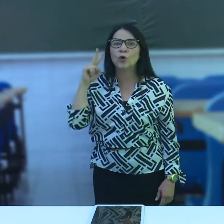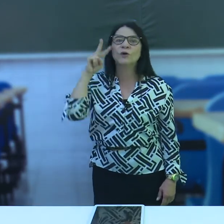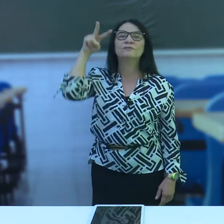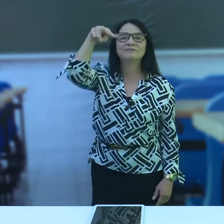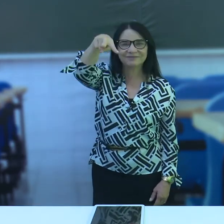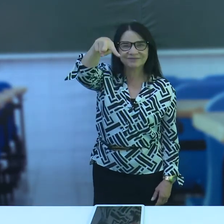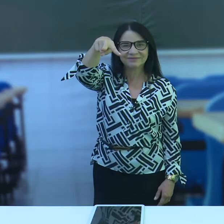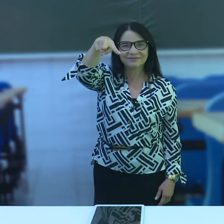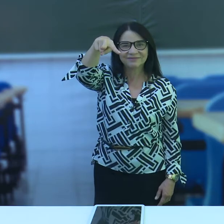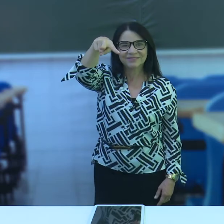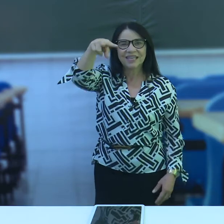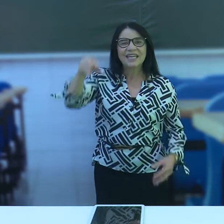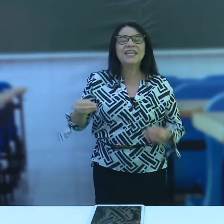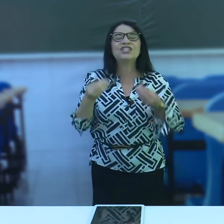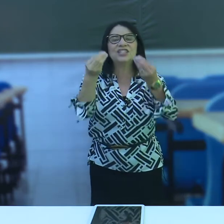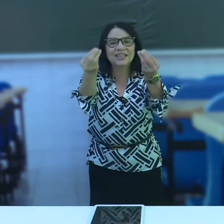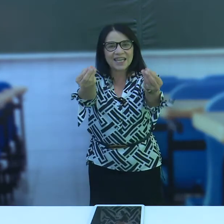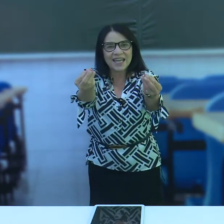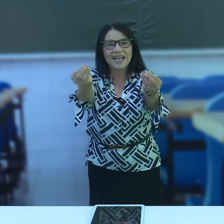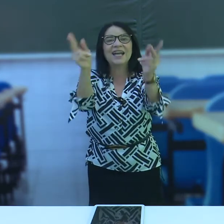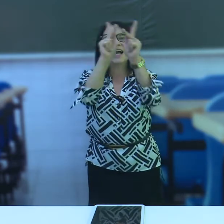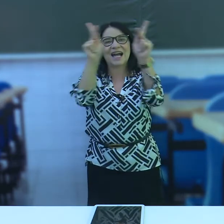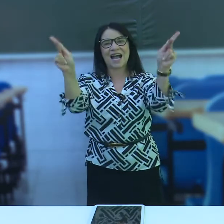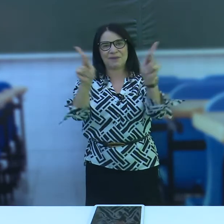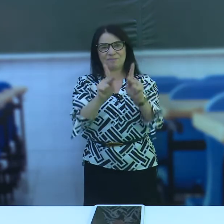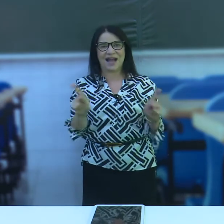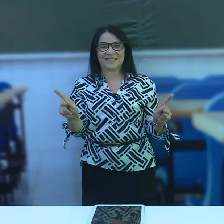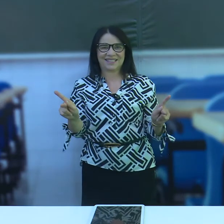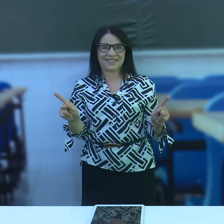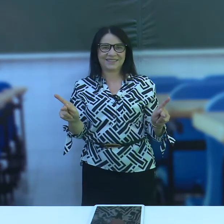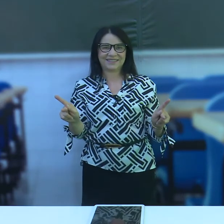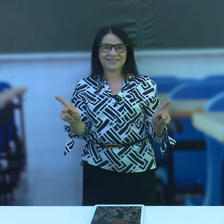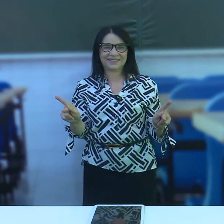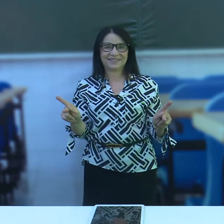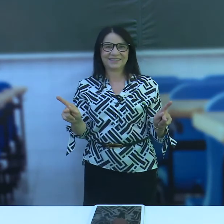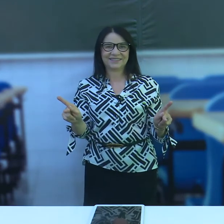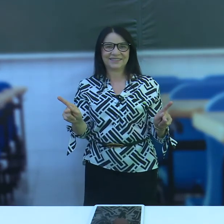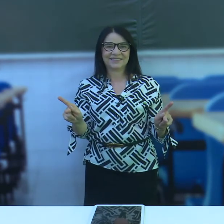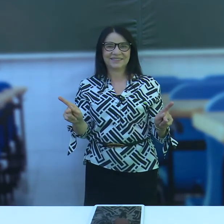rosto e te dê a paz.